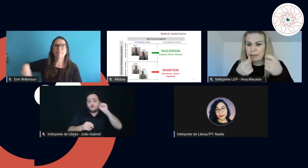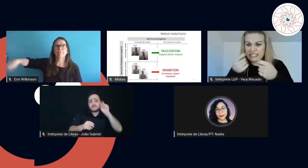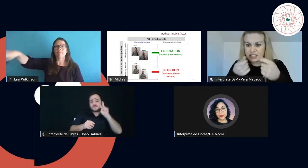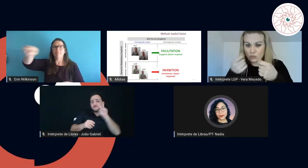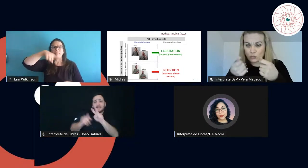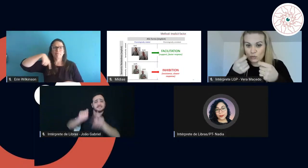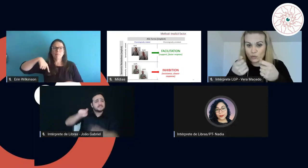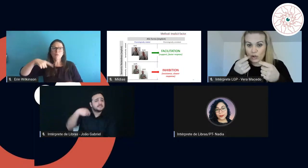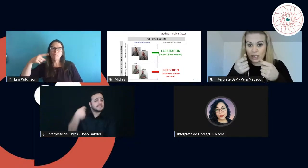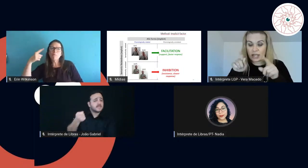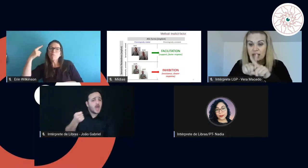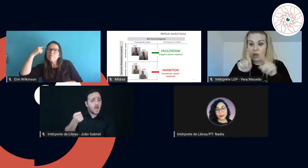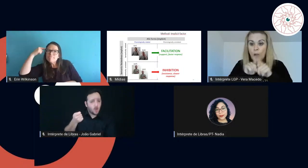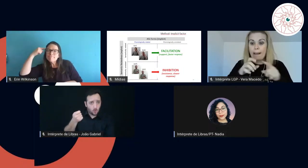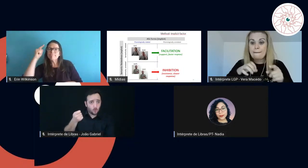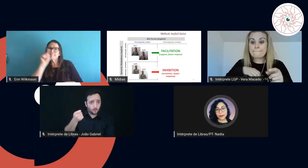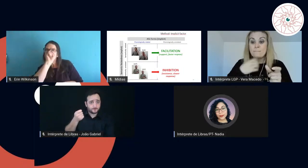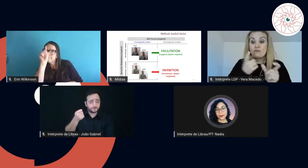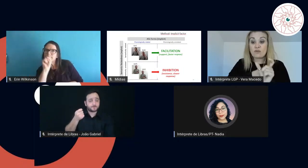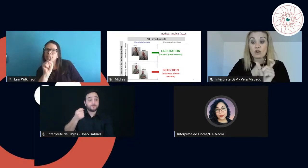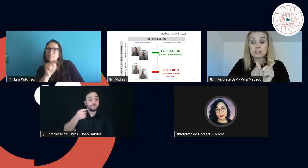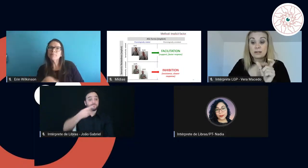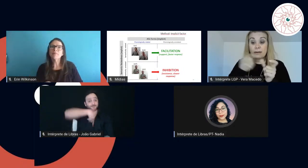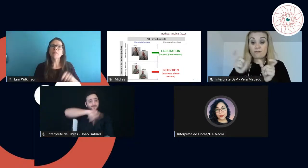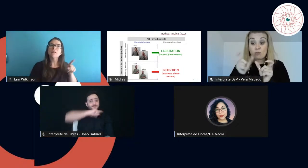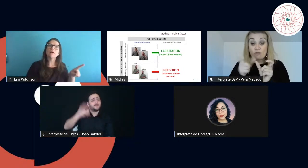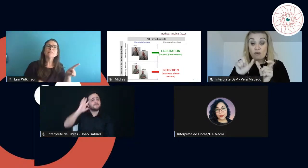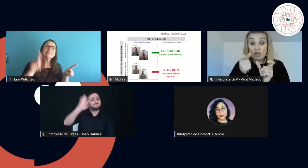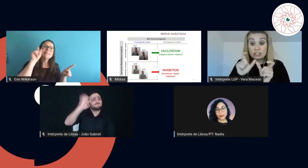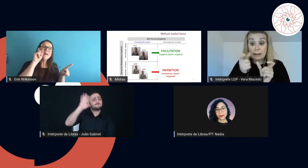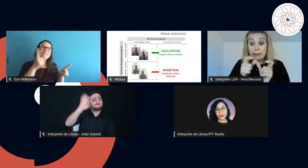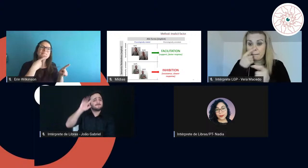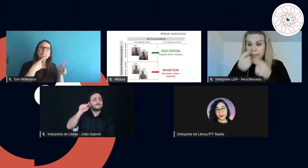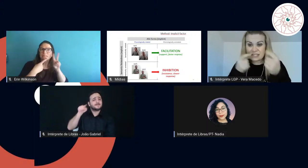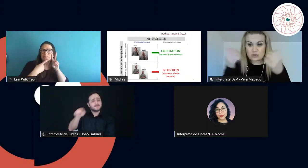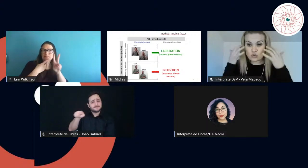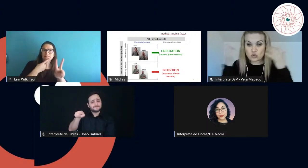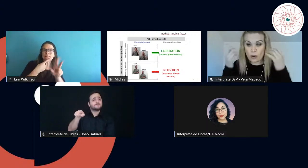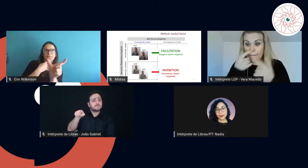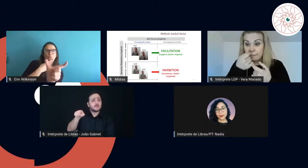eh morfologicamente fonologicamente parecidos.